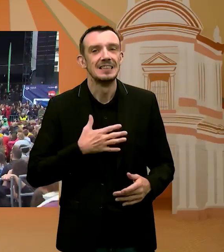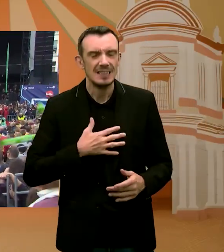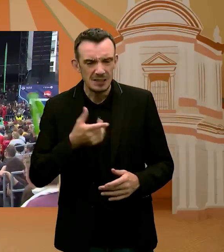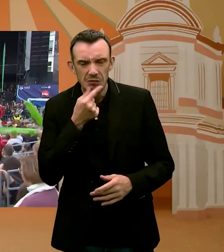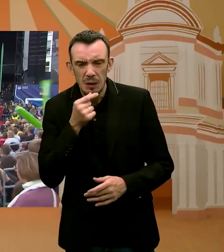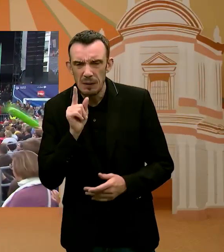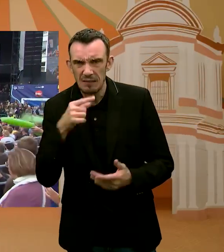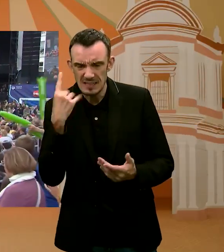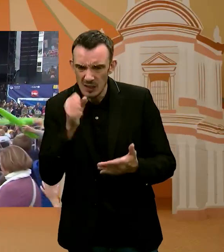c'est un super